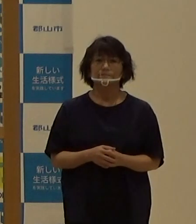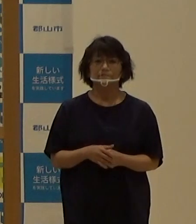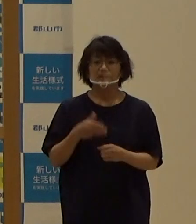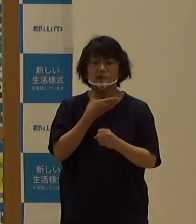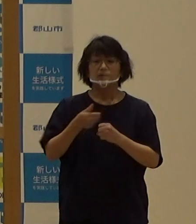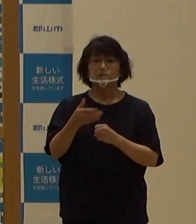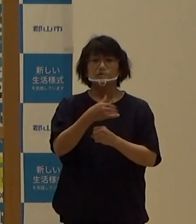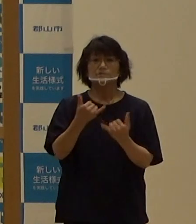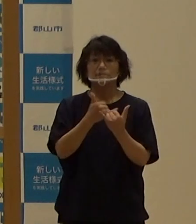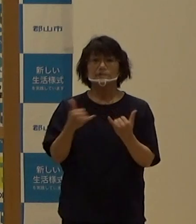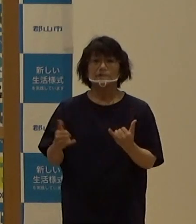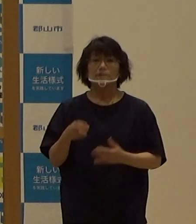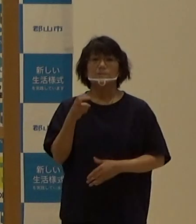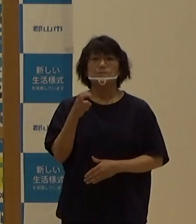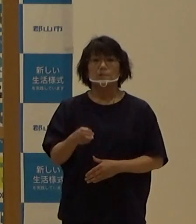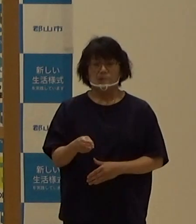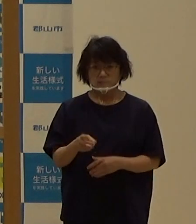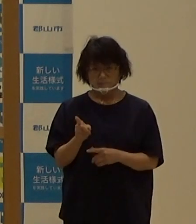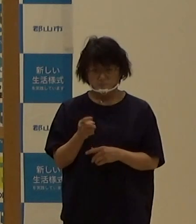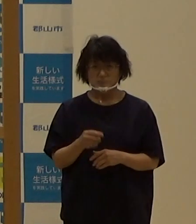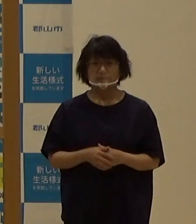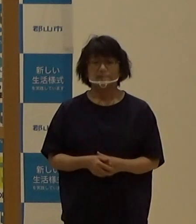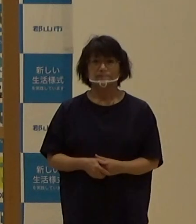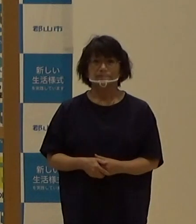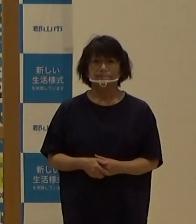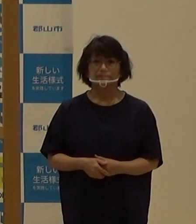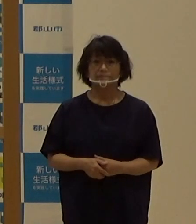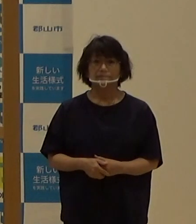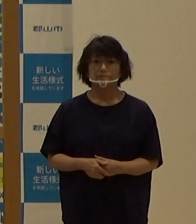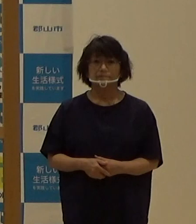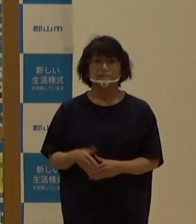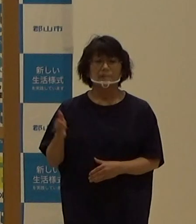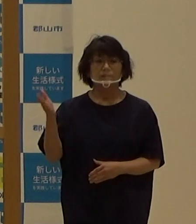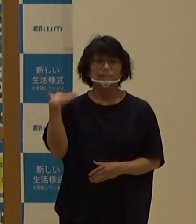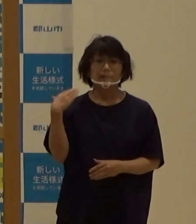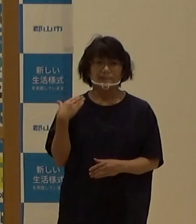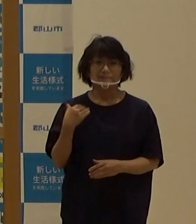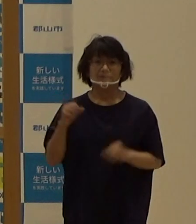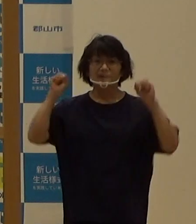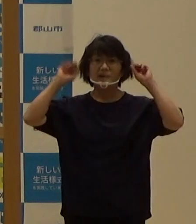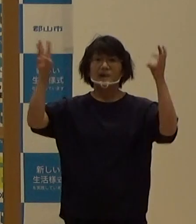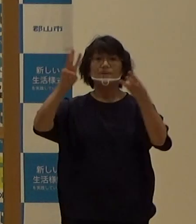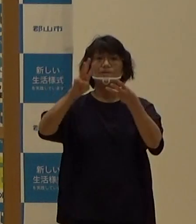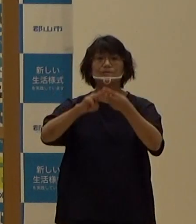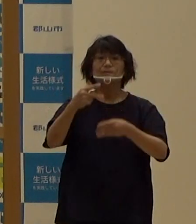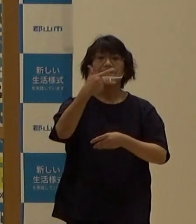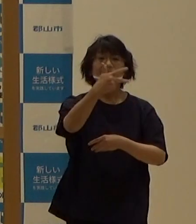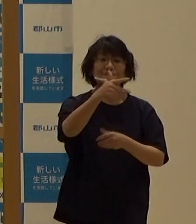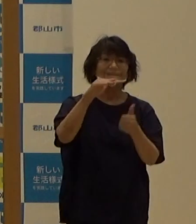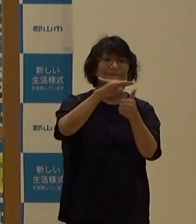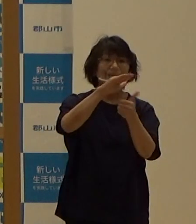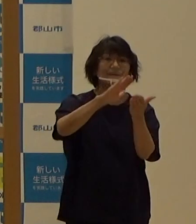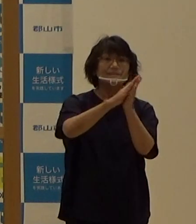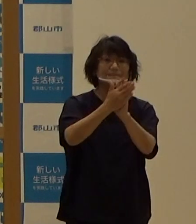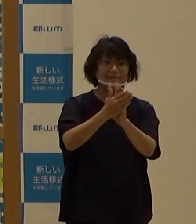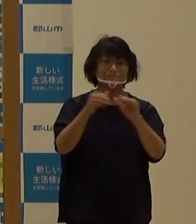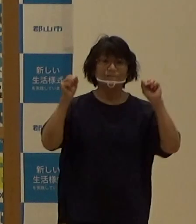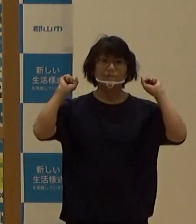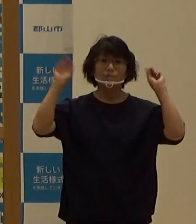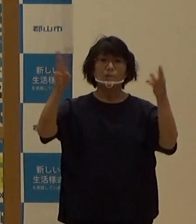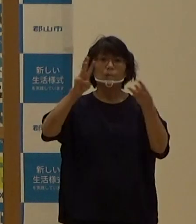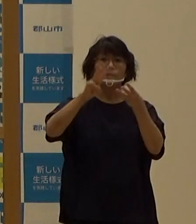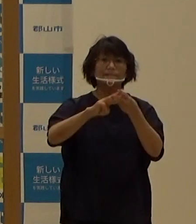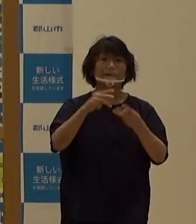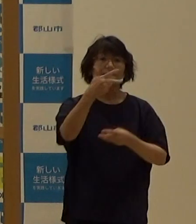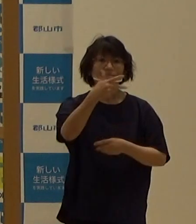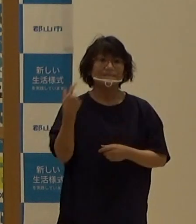福島民報の村田です。よろしくお願いします、市長、先日あの豊田市の方に行かれまして、今先ほどご説明ありましたけれども、あの実際に市長